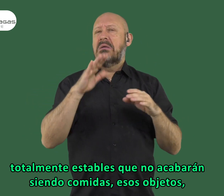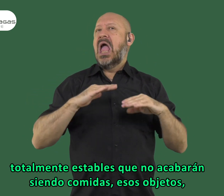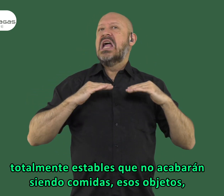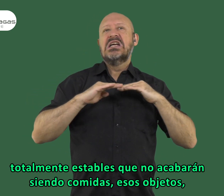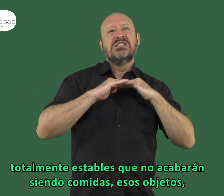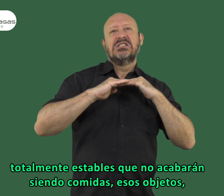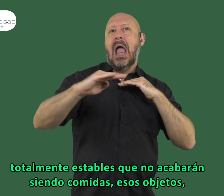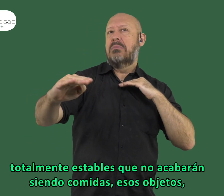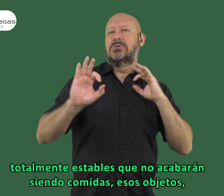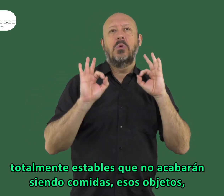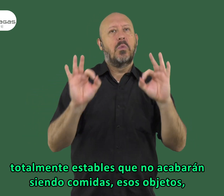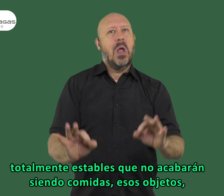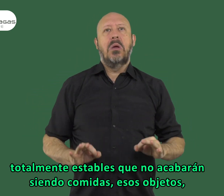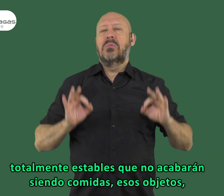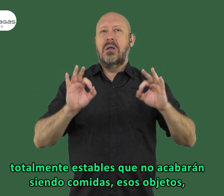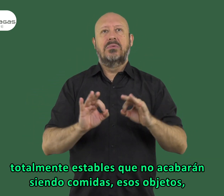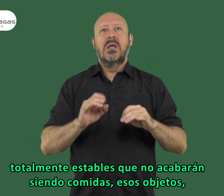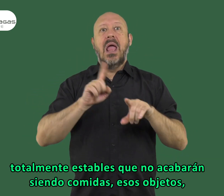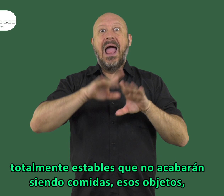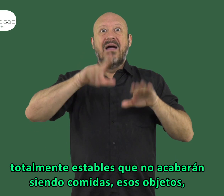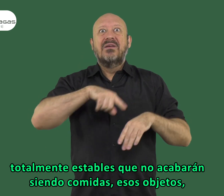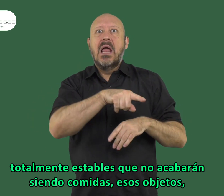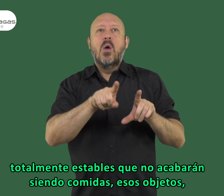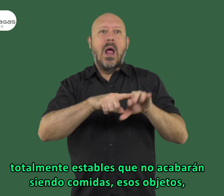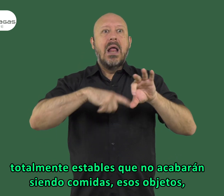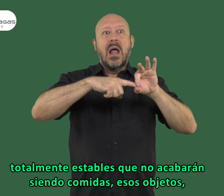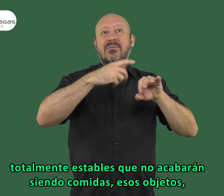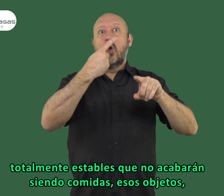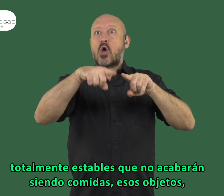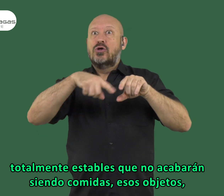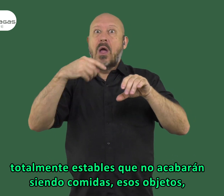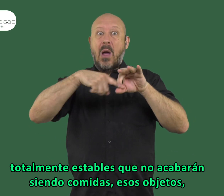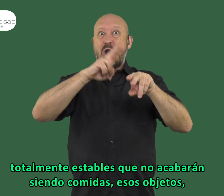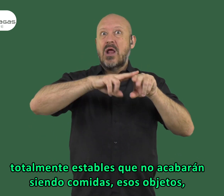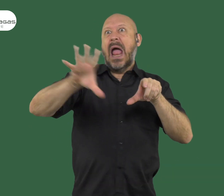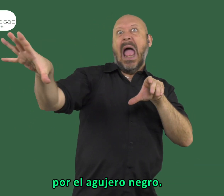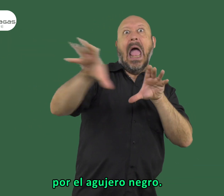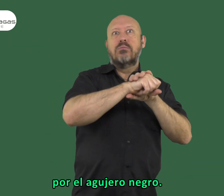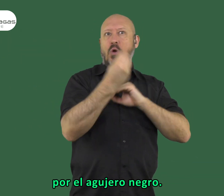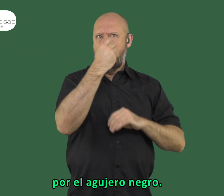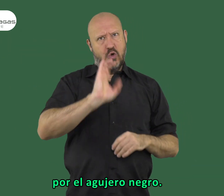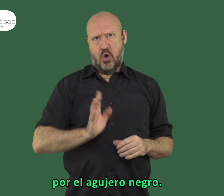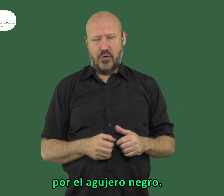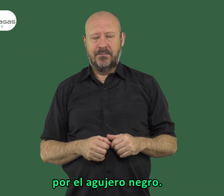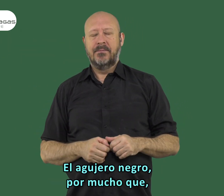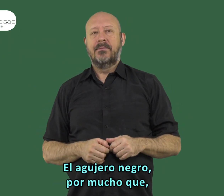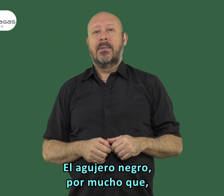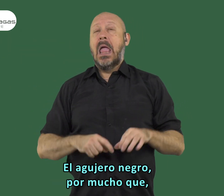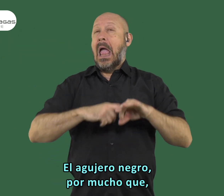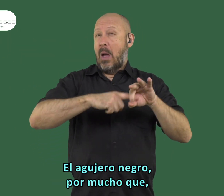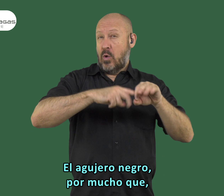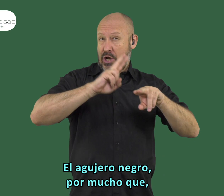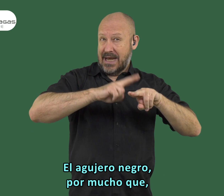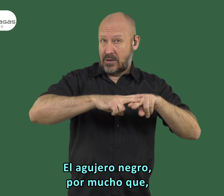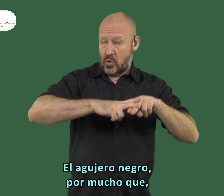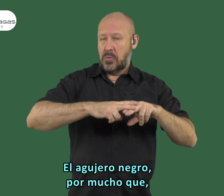totalmente estables y que no acabarán siendo comidas esos objetos por el agujero negro. El agujero